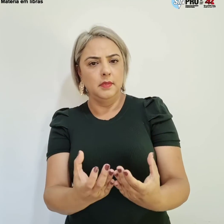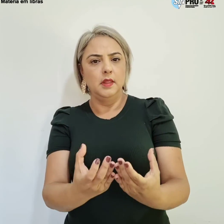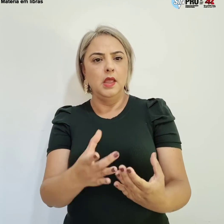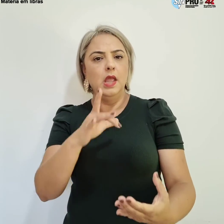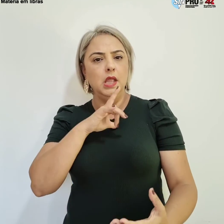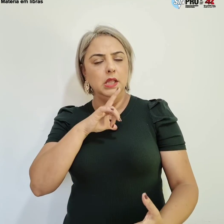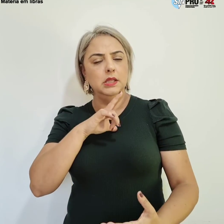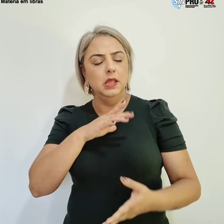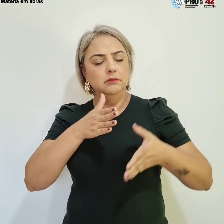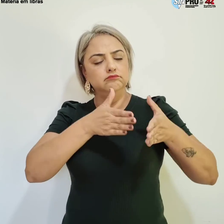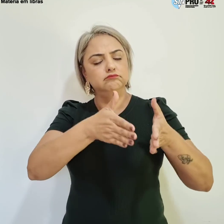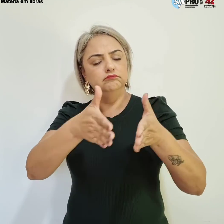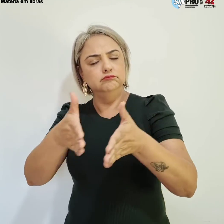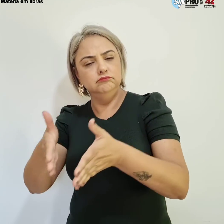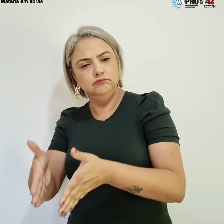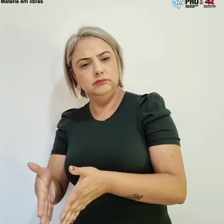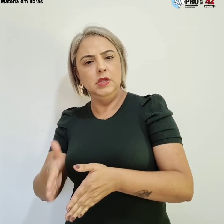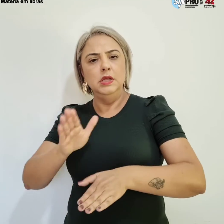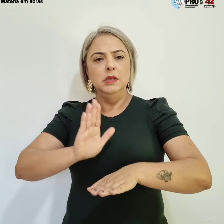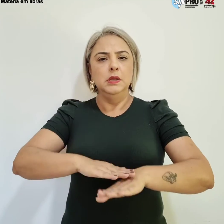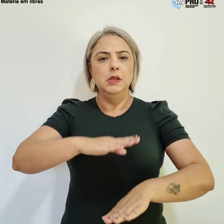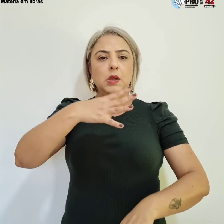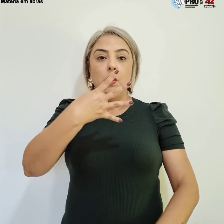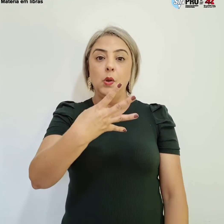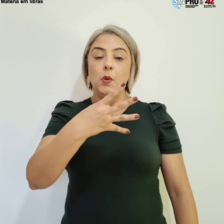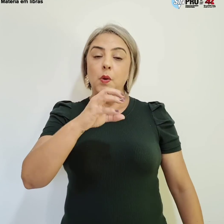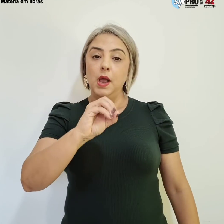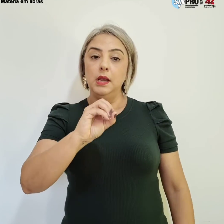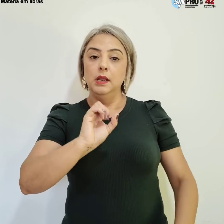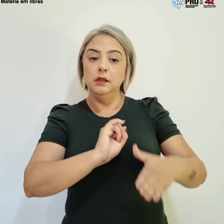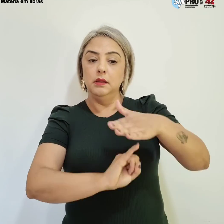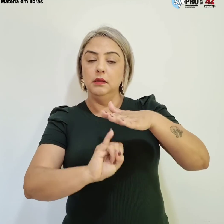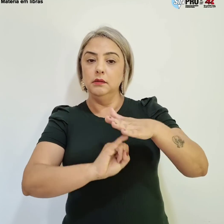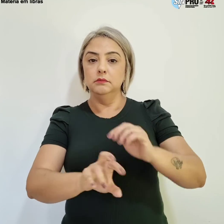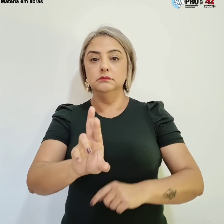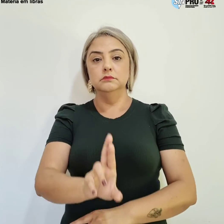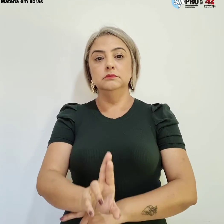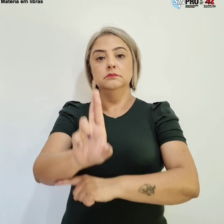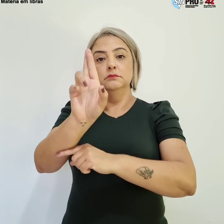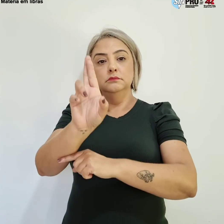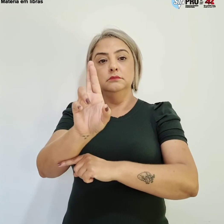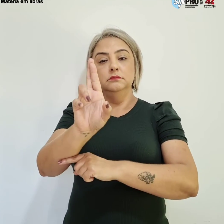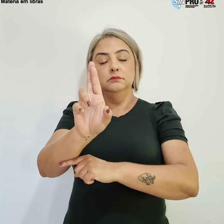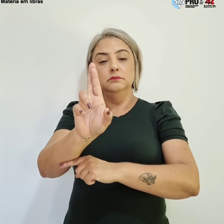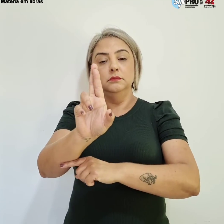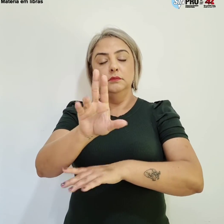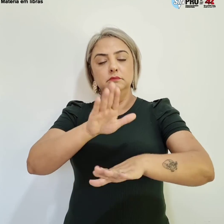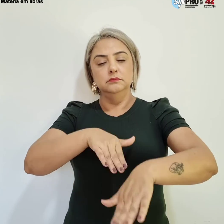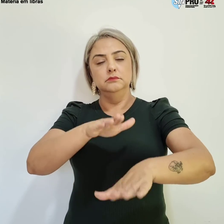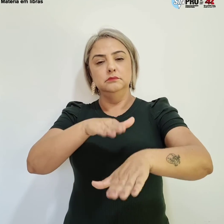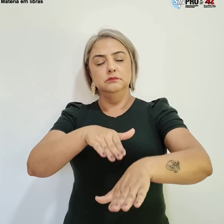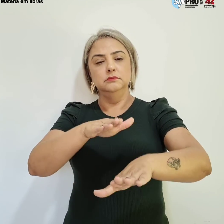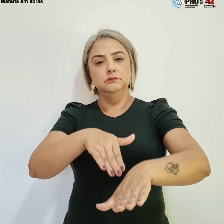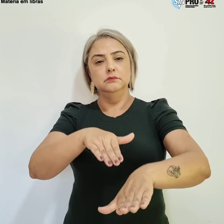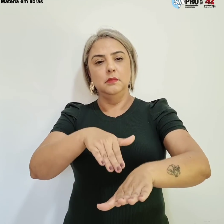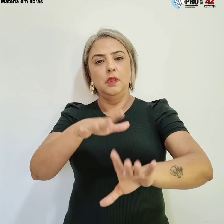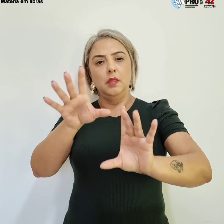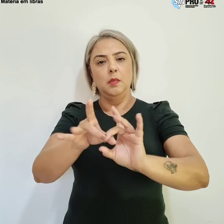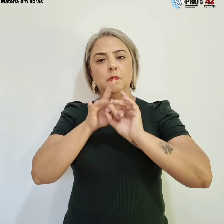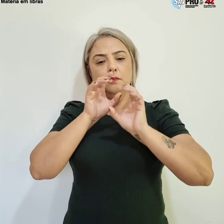a participação de mais de 40 entidades representativas dos movimentos ligados à educação